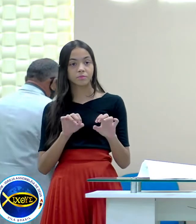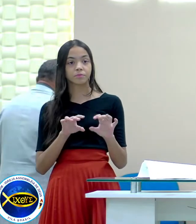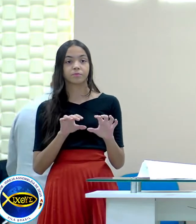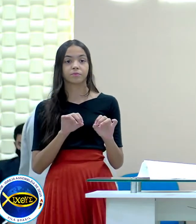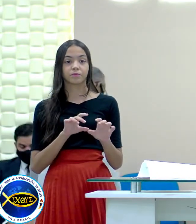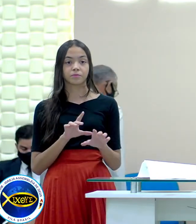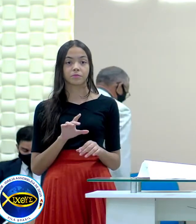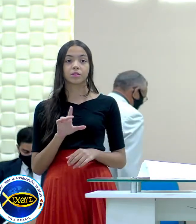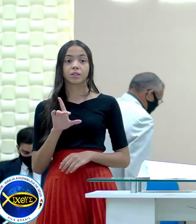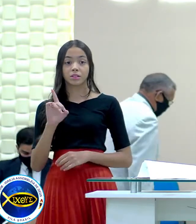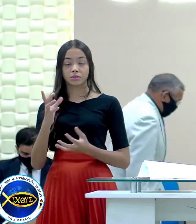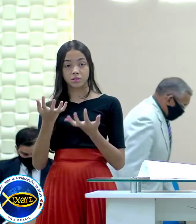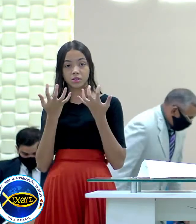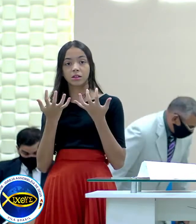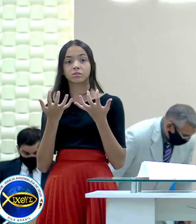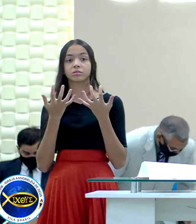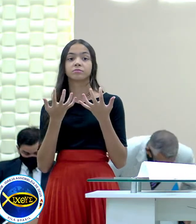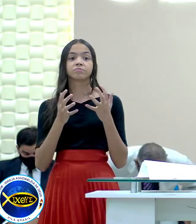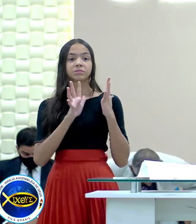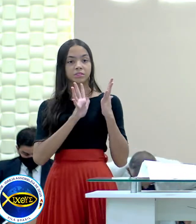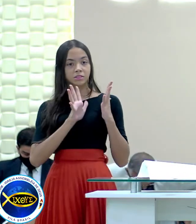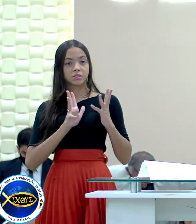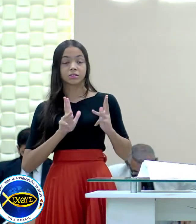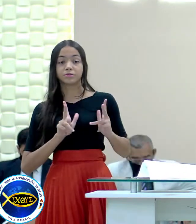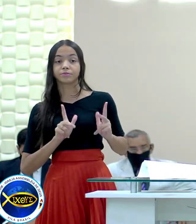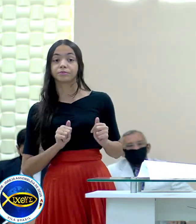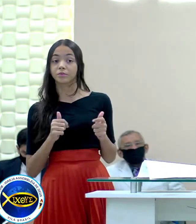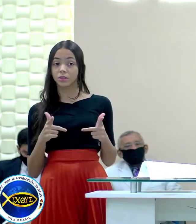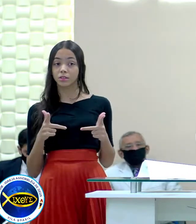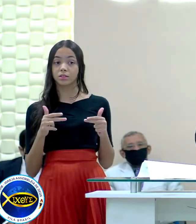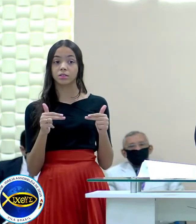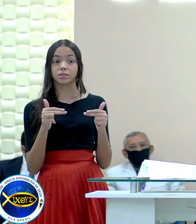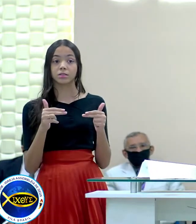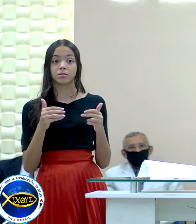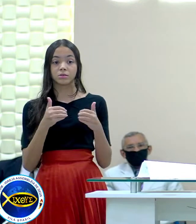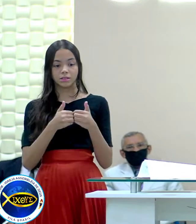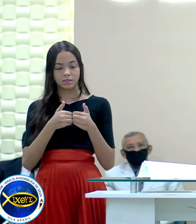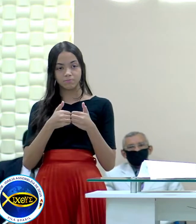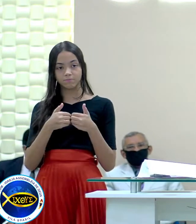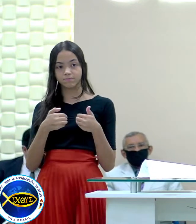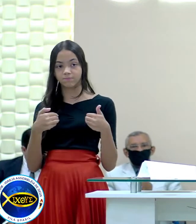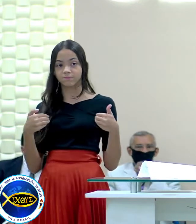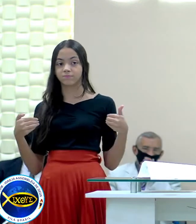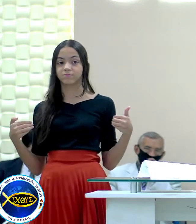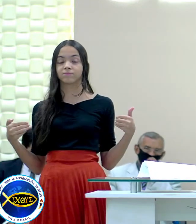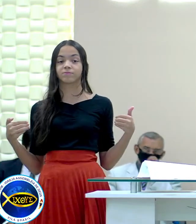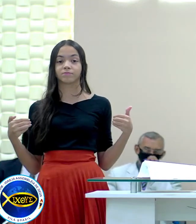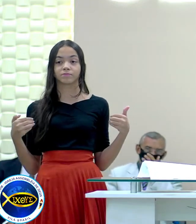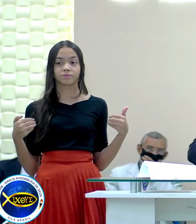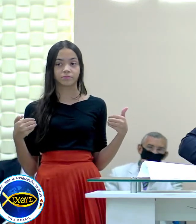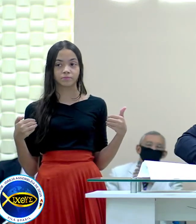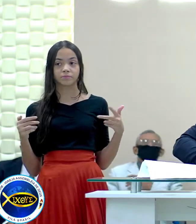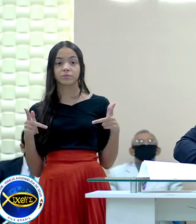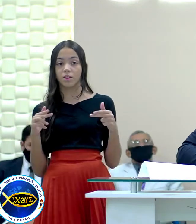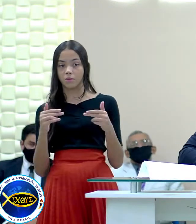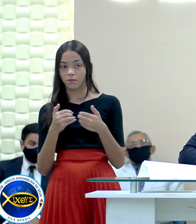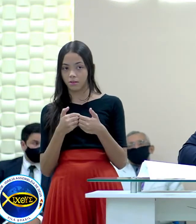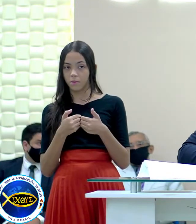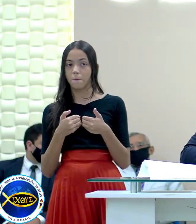noiva. Santificação é o mesmo que separação. É o mesmo que